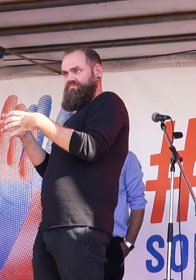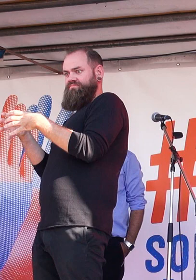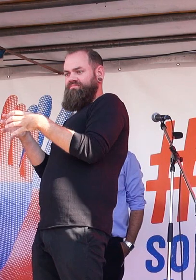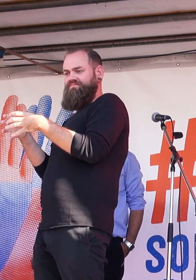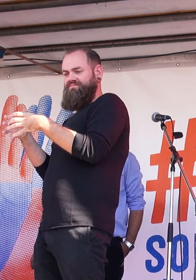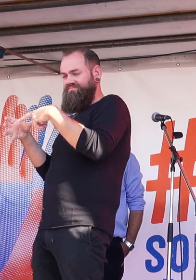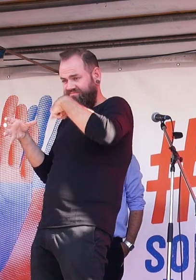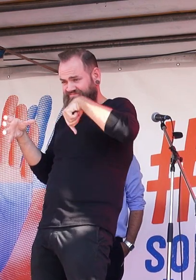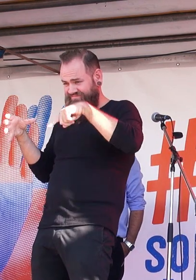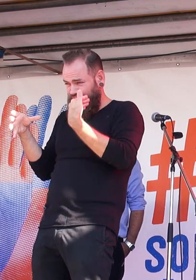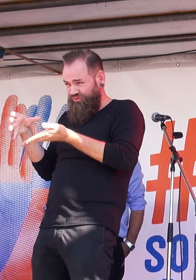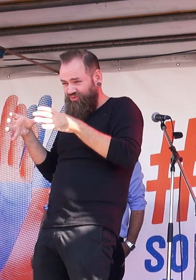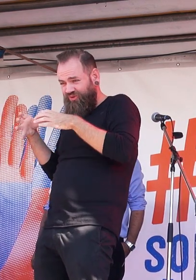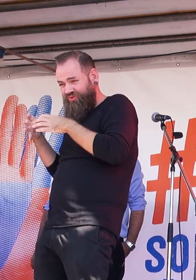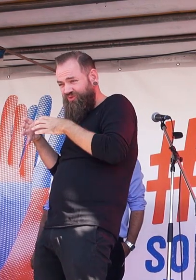um?